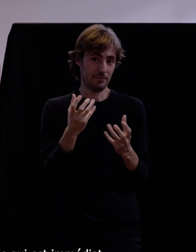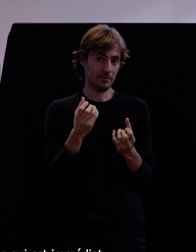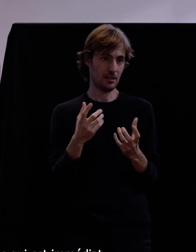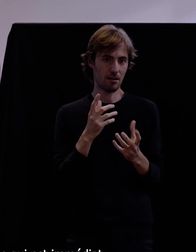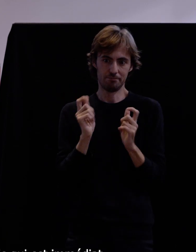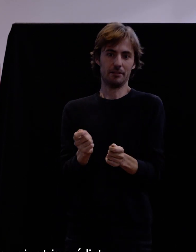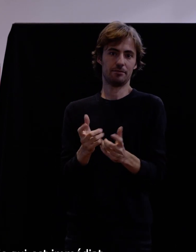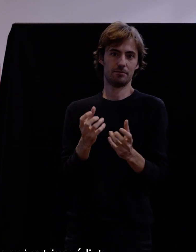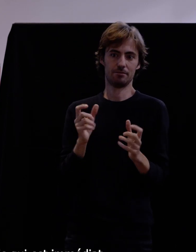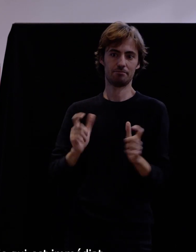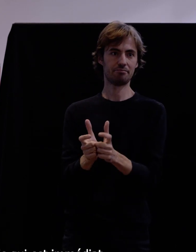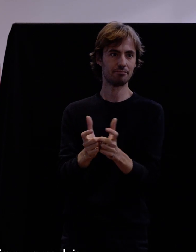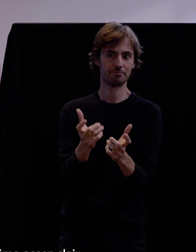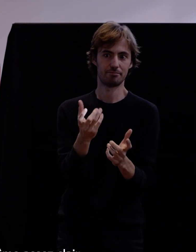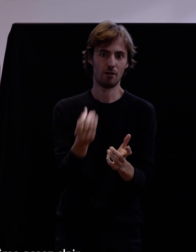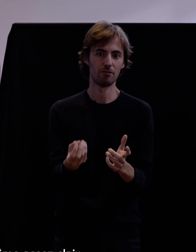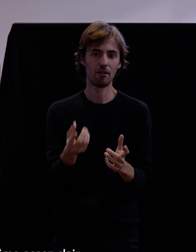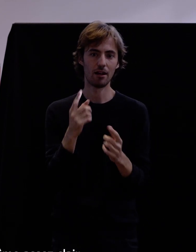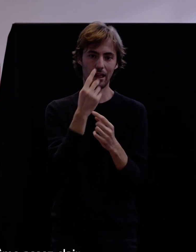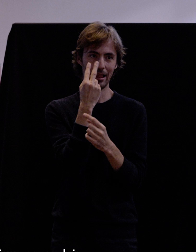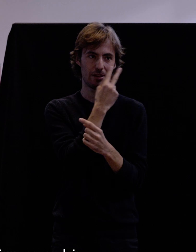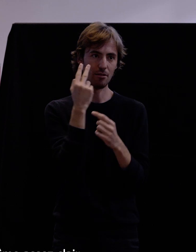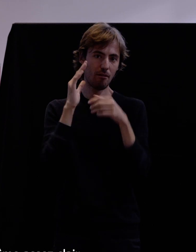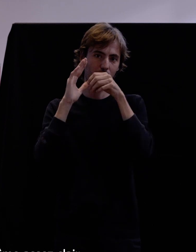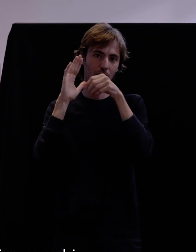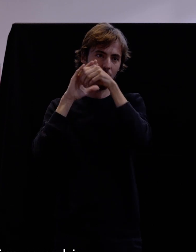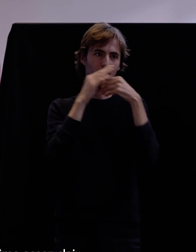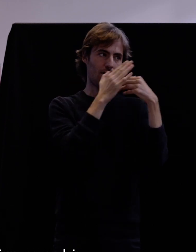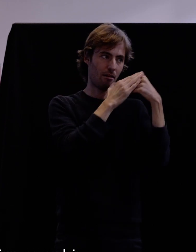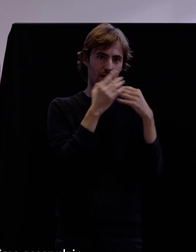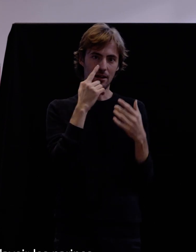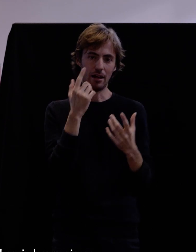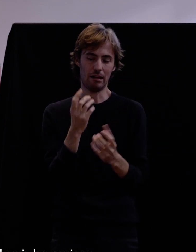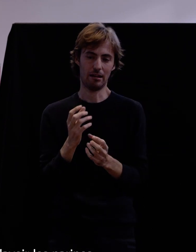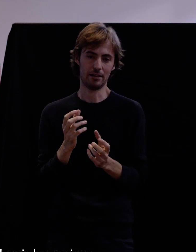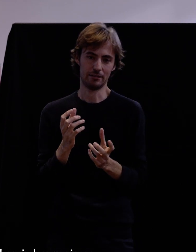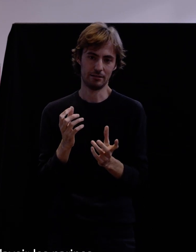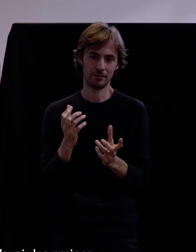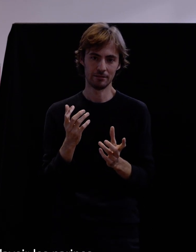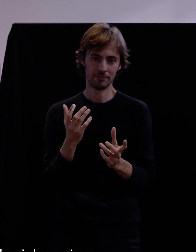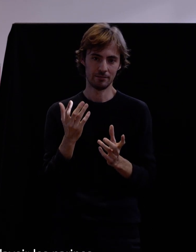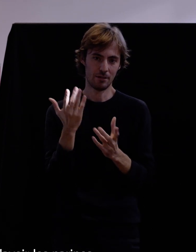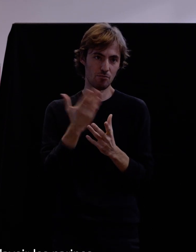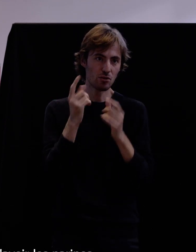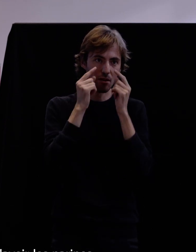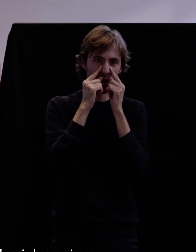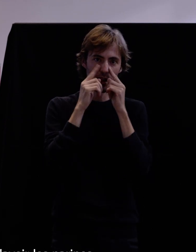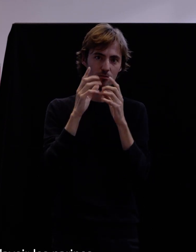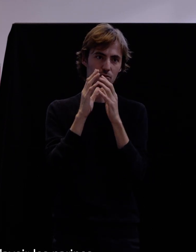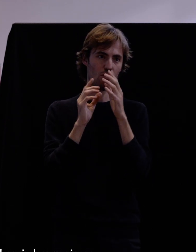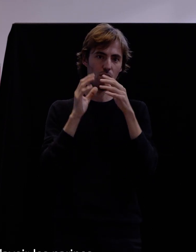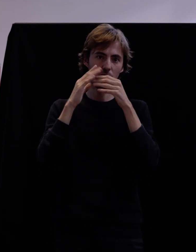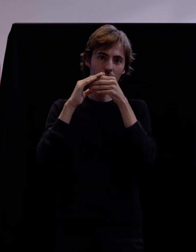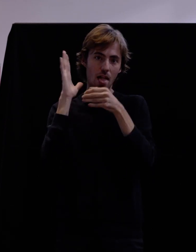qui est immédiat quand c'est les deux côtés et qui est quand même assez clair quand c'est un seul côté parce qu'ils ont vraiment besoin d'avoir les narines bien ouvertes pour